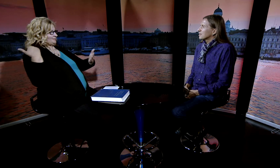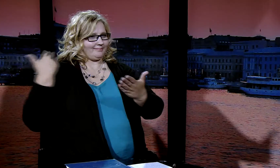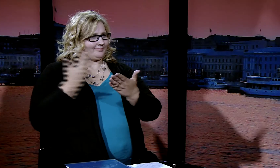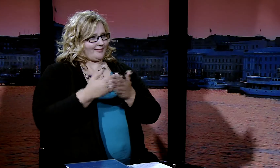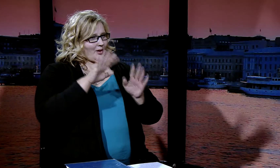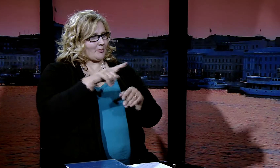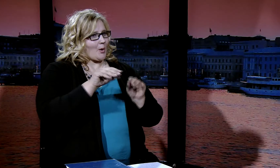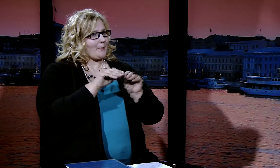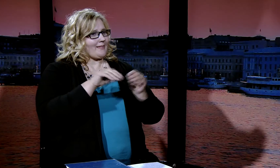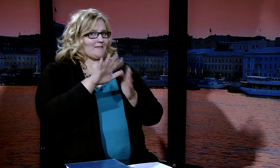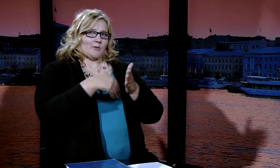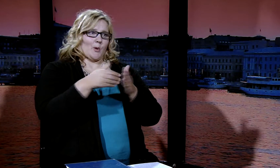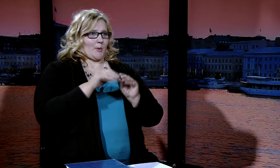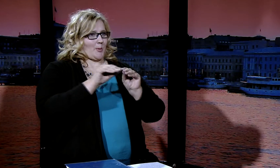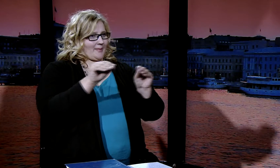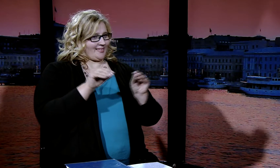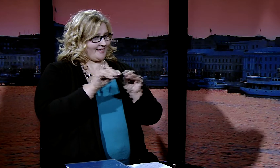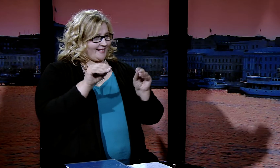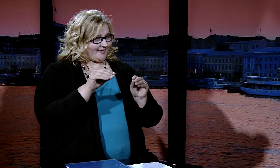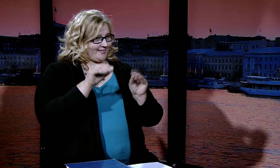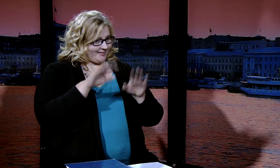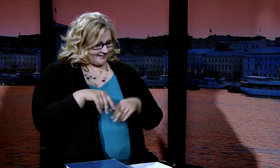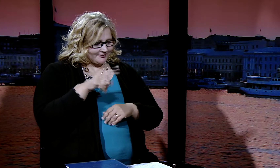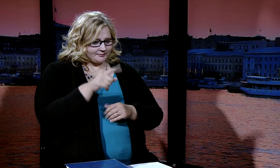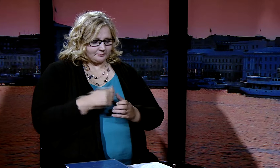Olet toiminut vuosia viittomakielen opettajana.